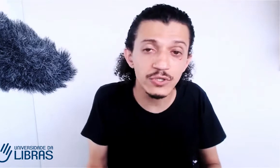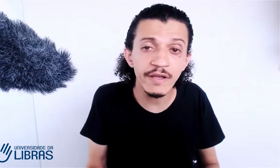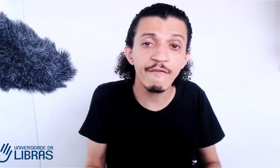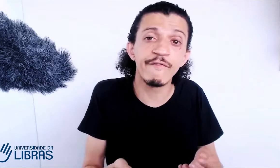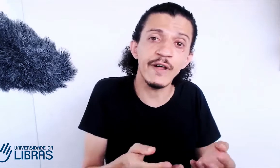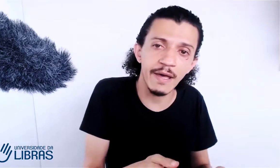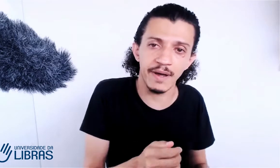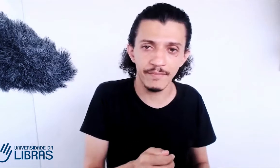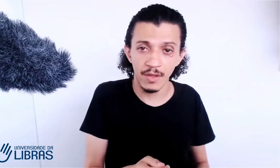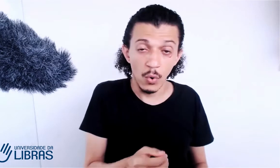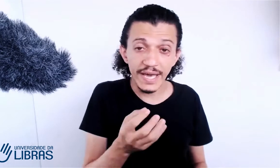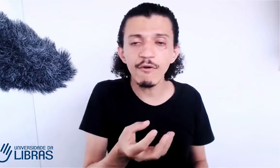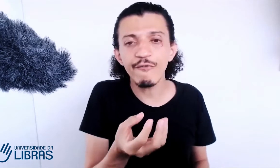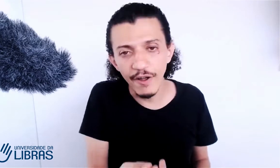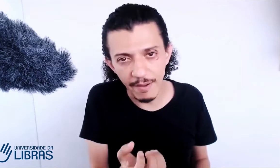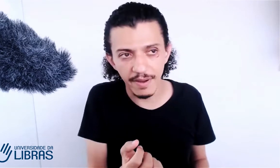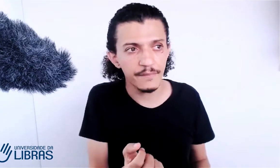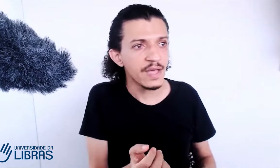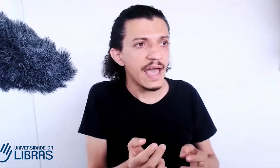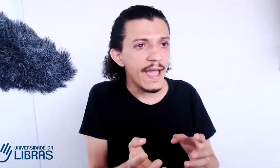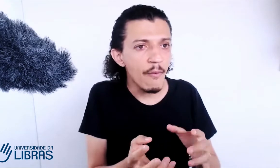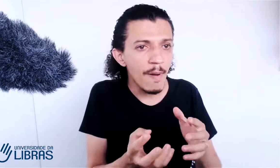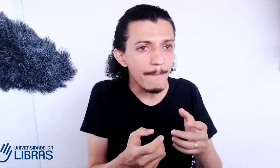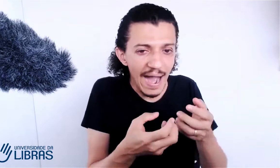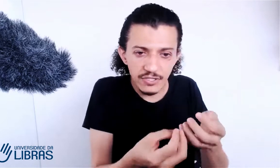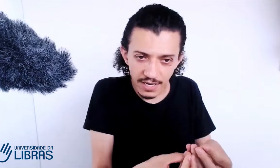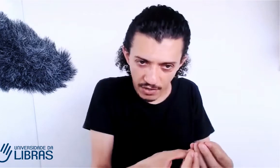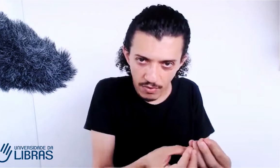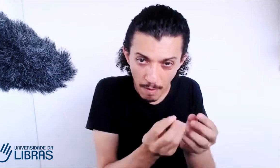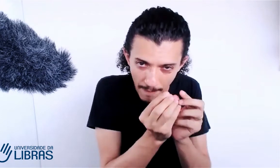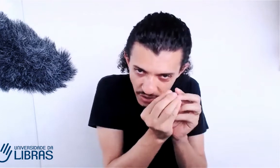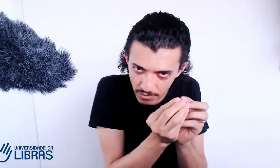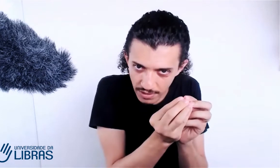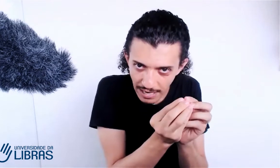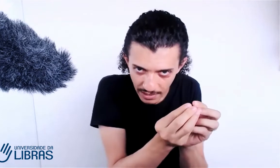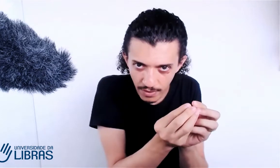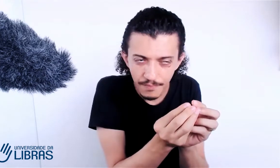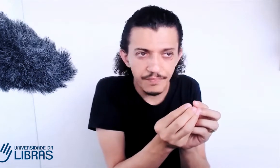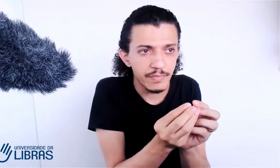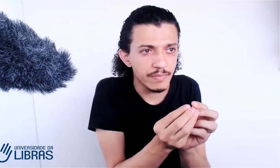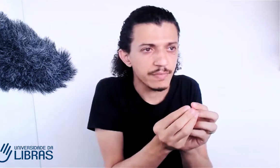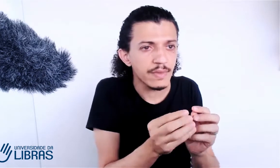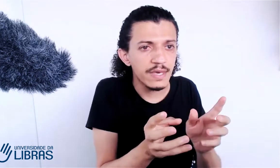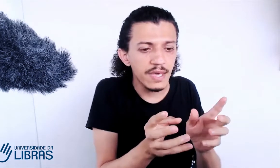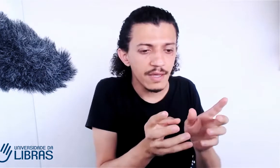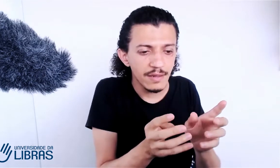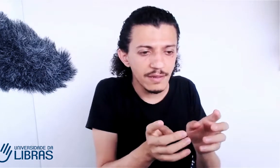de fonema. O que é um fonema? É uma parte da língua, uma partícula da língua, que não